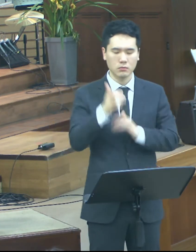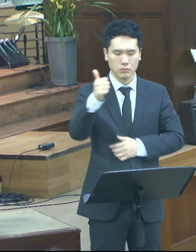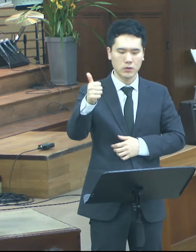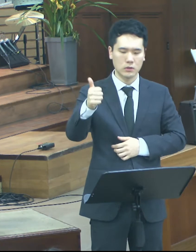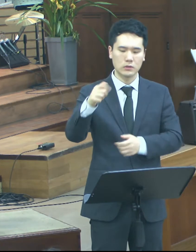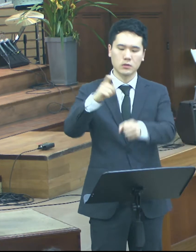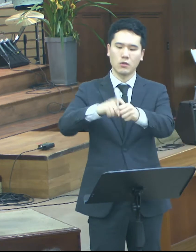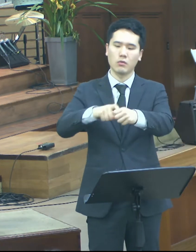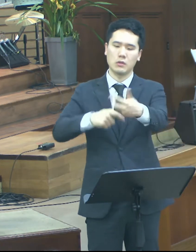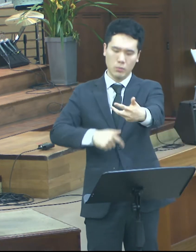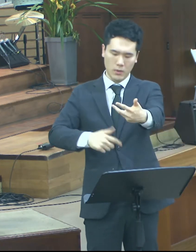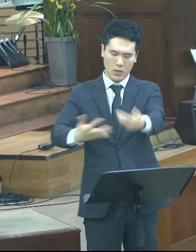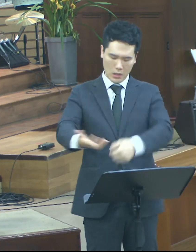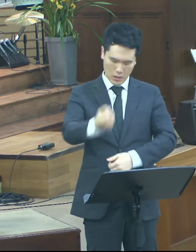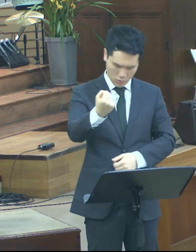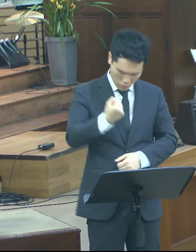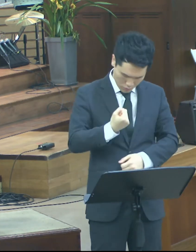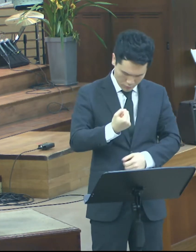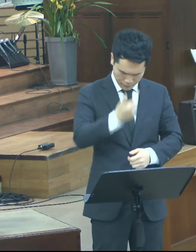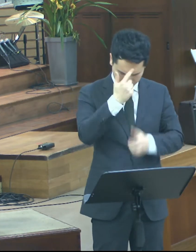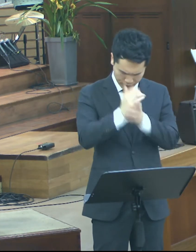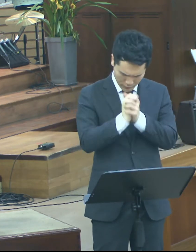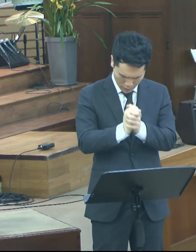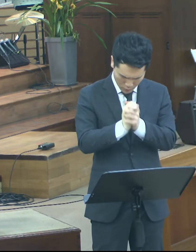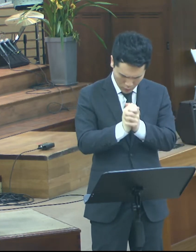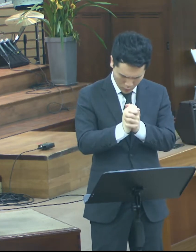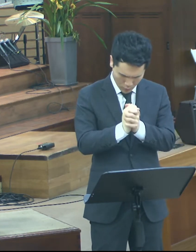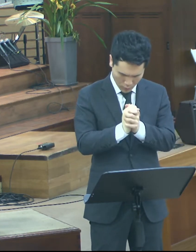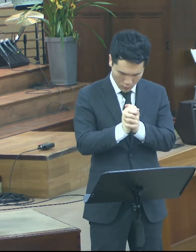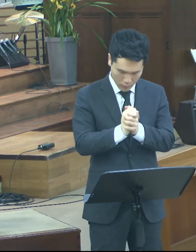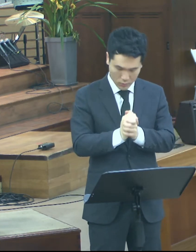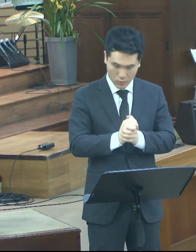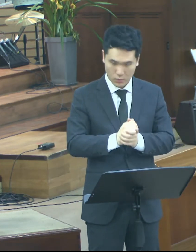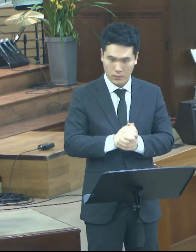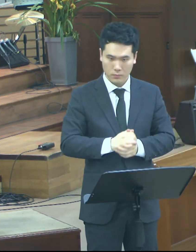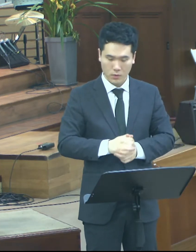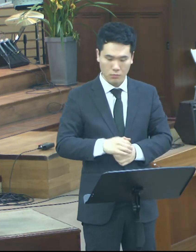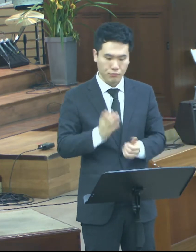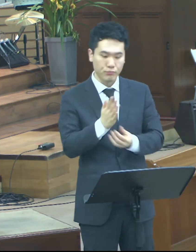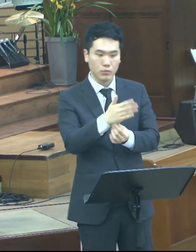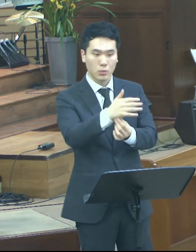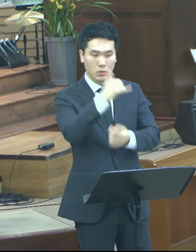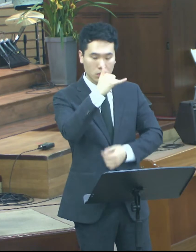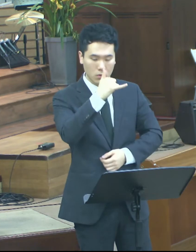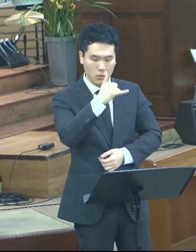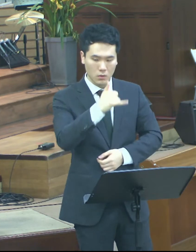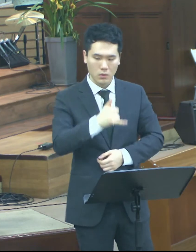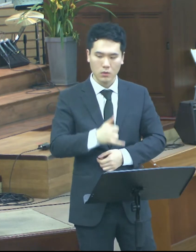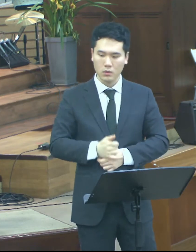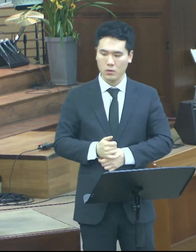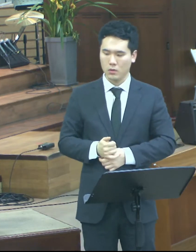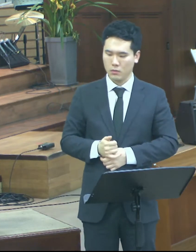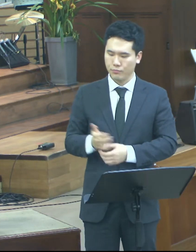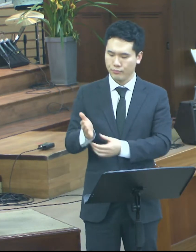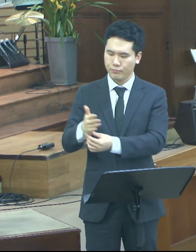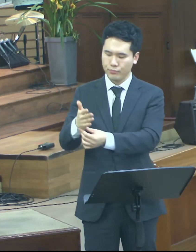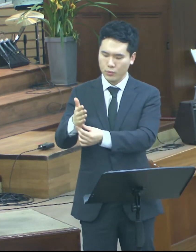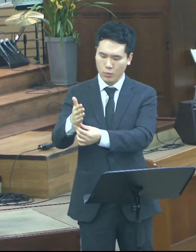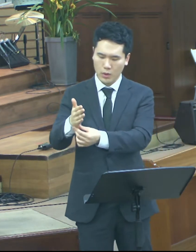쫙 나눠주셨는데 물고기도 있습니다 그래요. 그래서 예수님이 이번엔 물고기를 또 나눠주시도록 해서